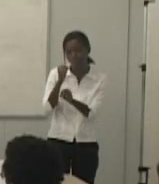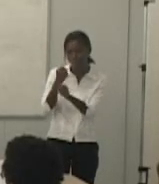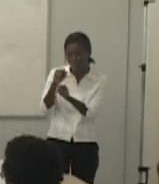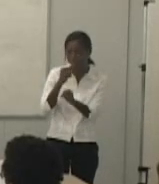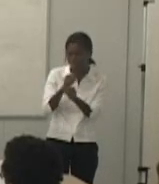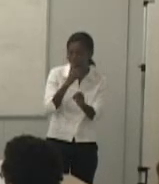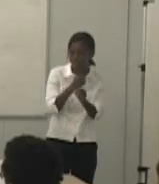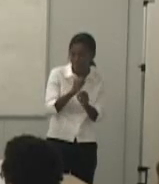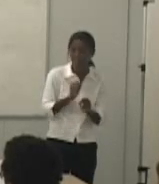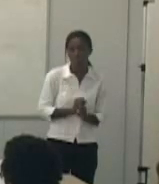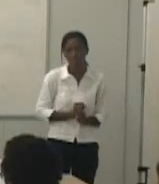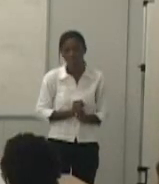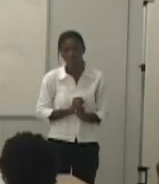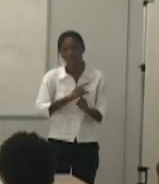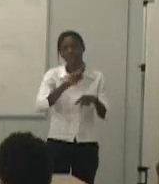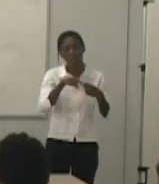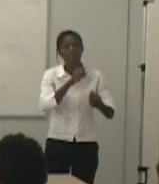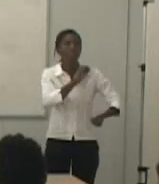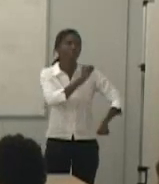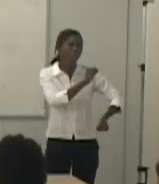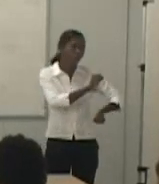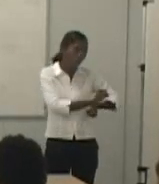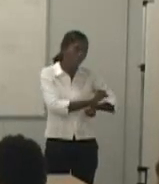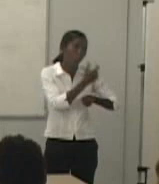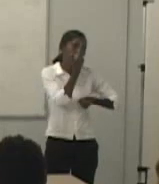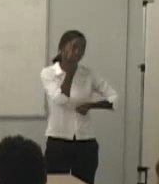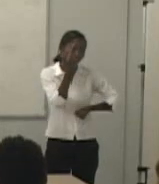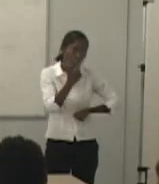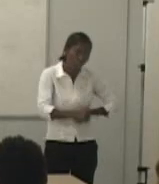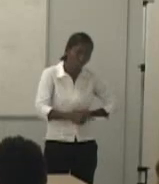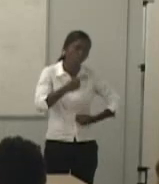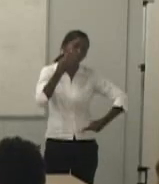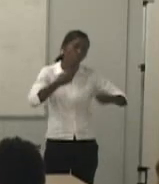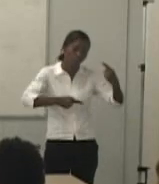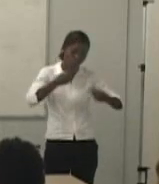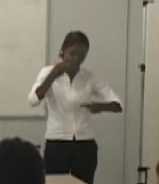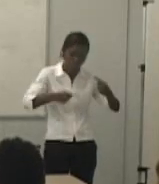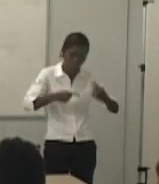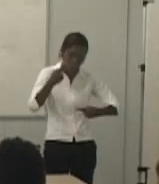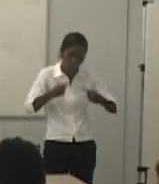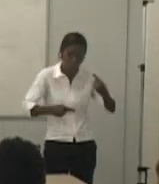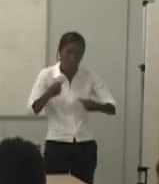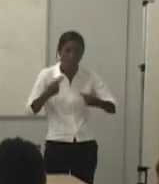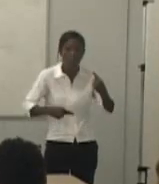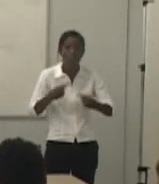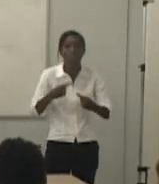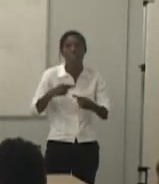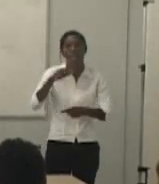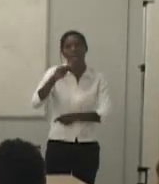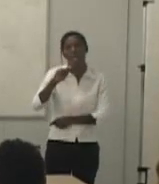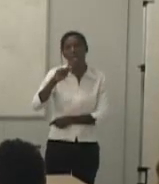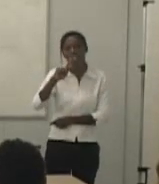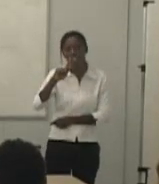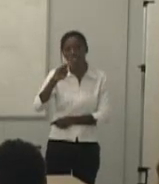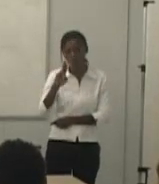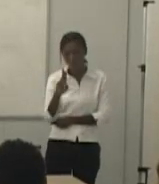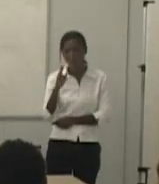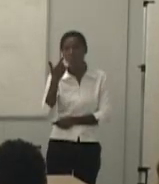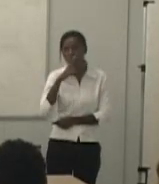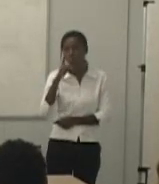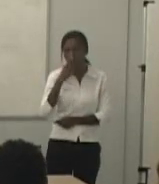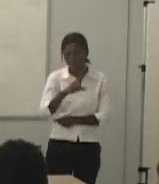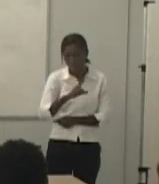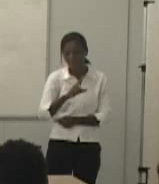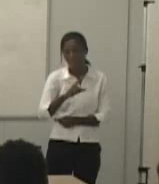embargada pelo Ministério Público Federal nova disputa judicial a Agu conseguiu derrubar o argumento